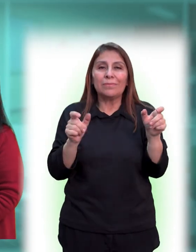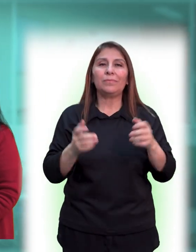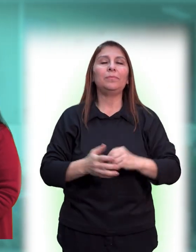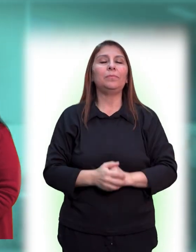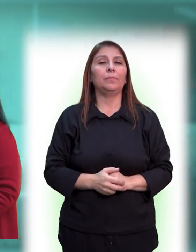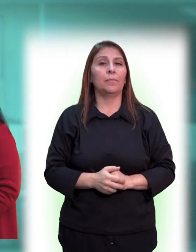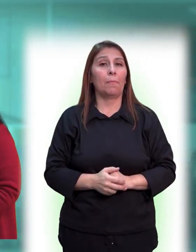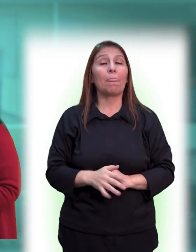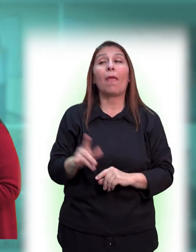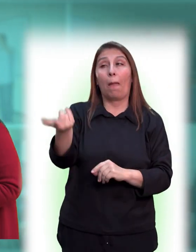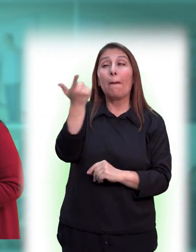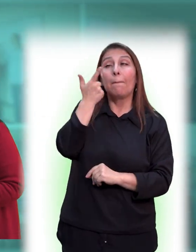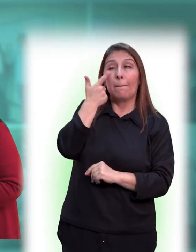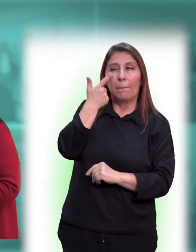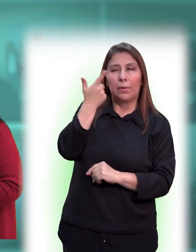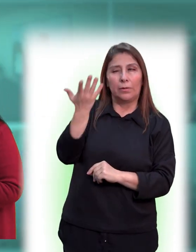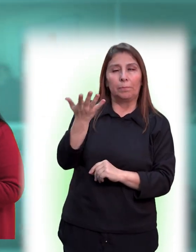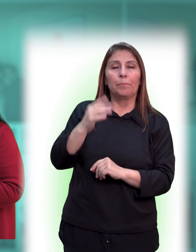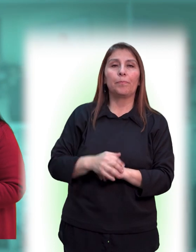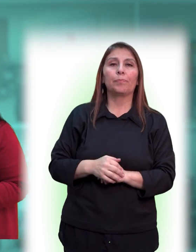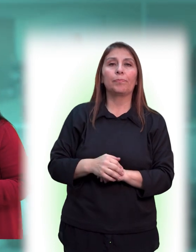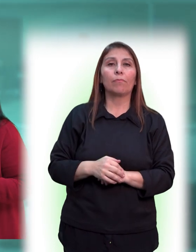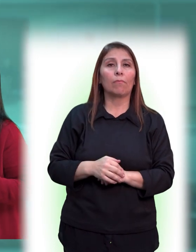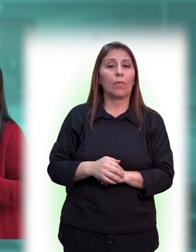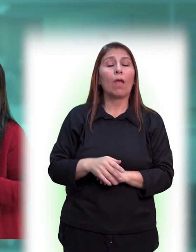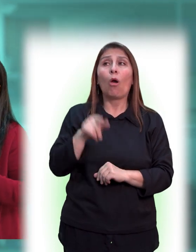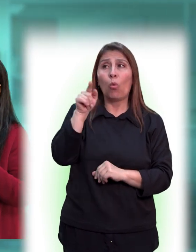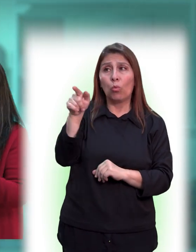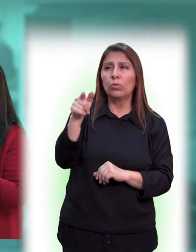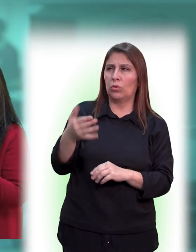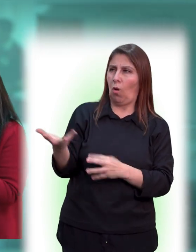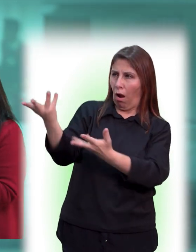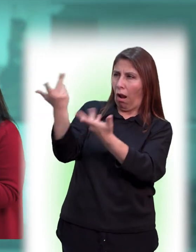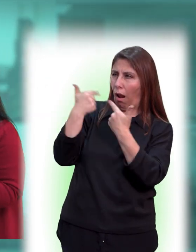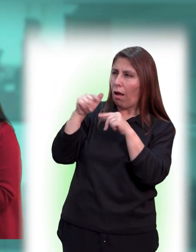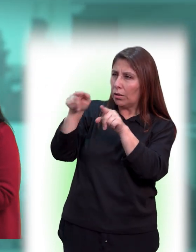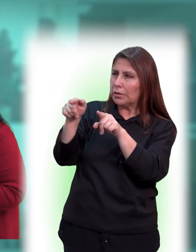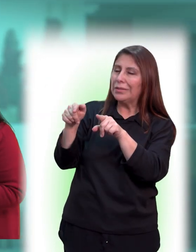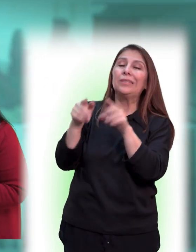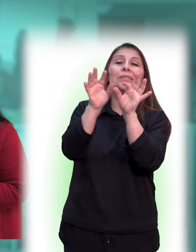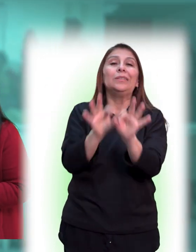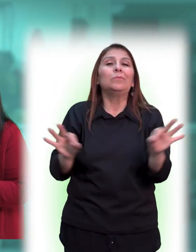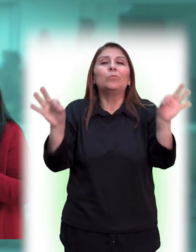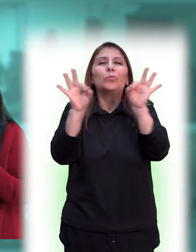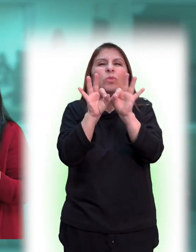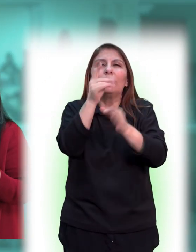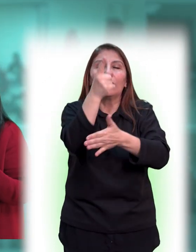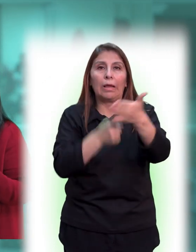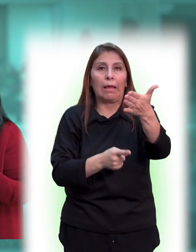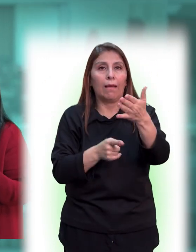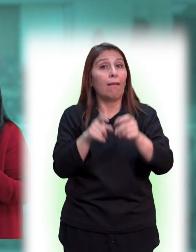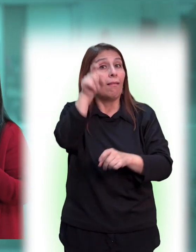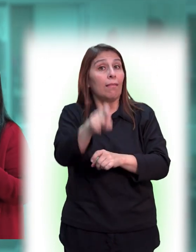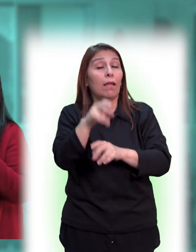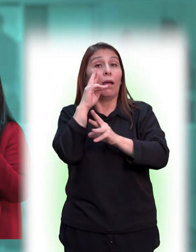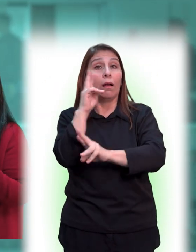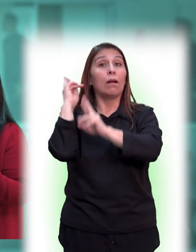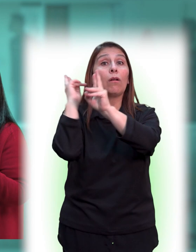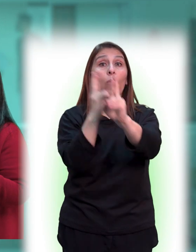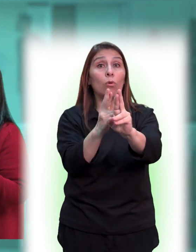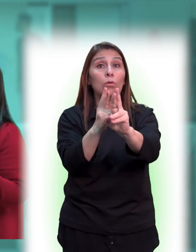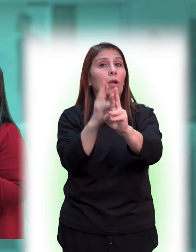al sujeto. Y fíjese, Edith, que hablaba, escuchándola, que es muy importante